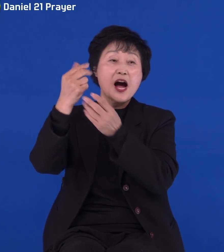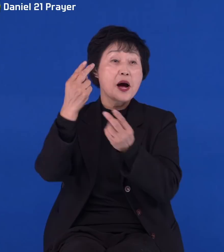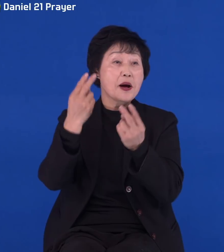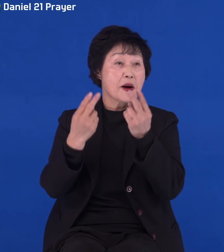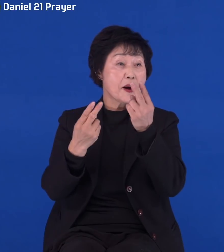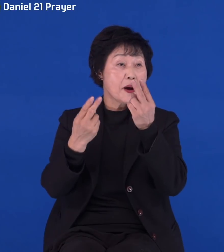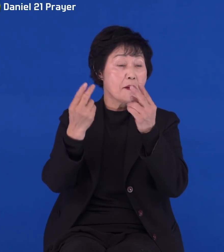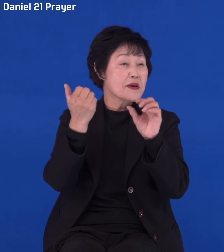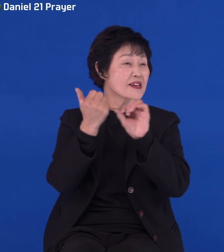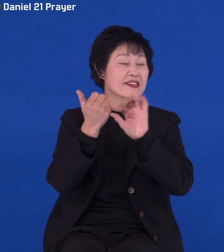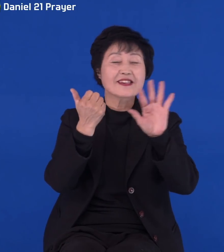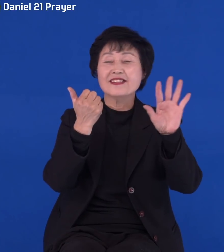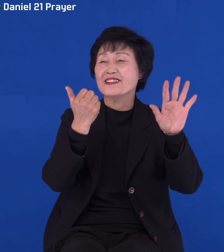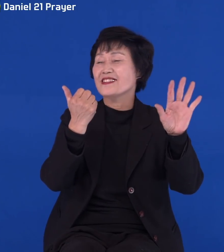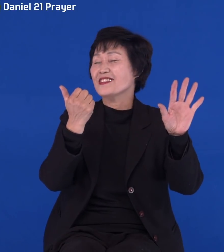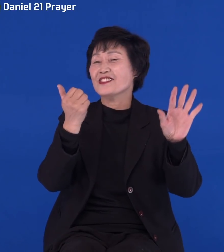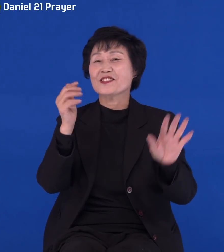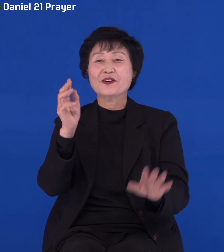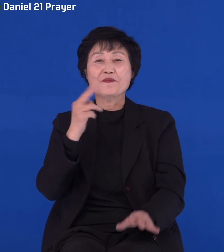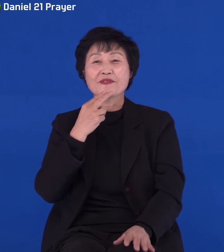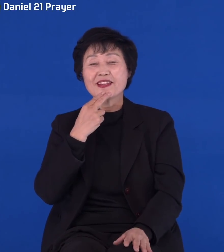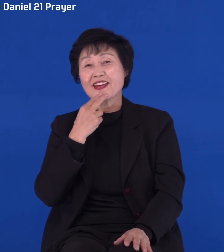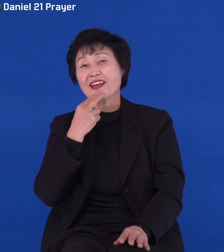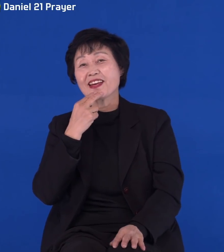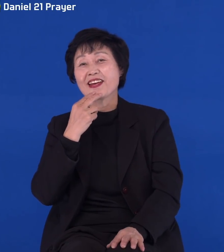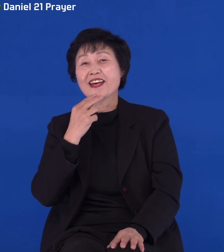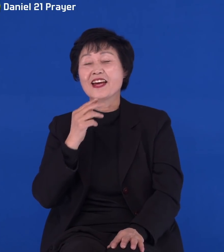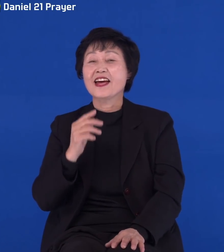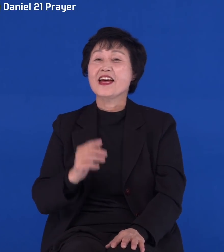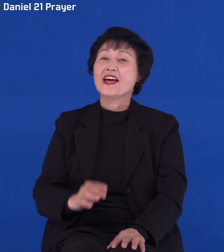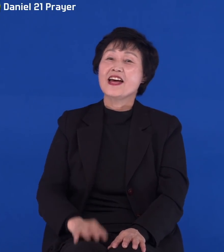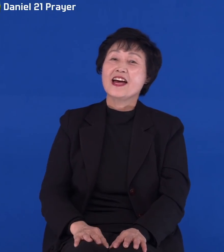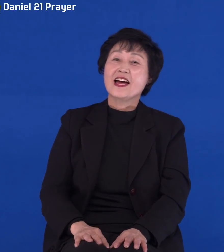주님과는 다 이길 수 주님이 전부입니다.